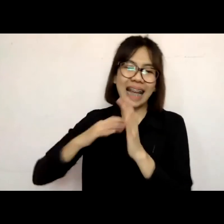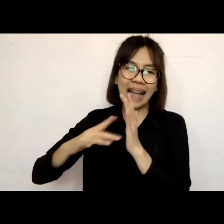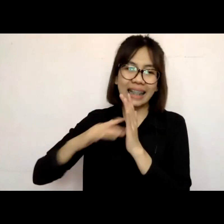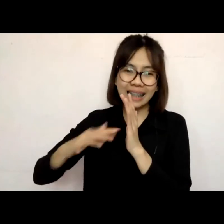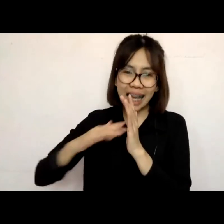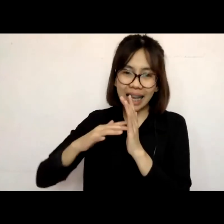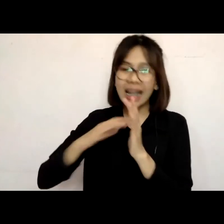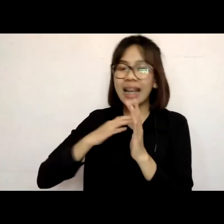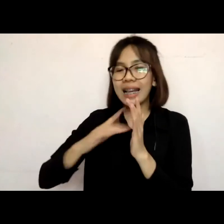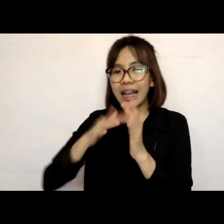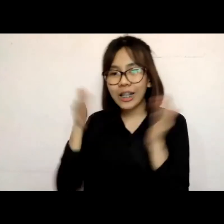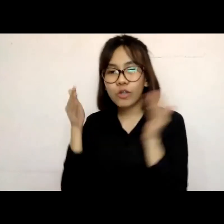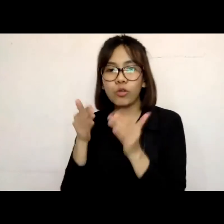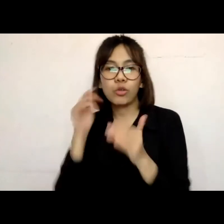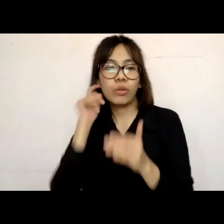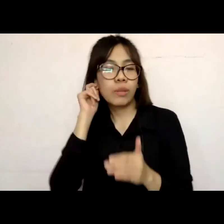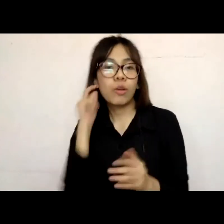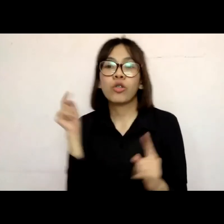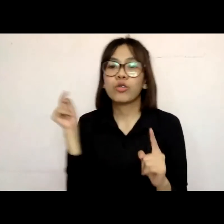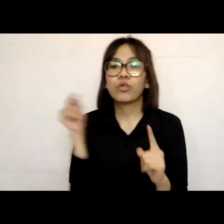juga